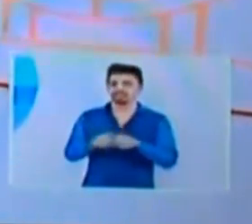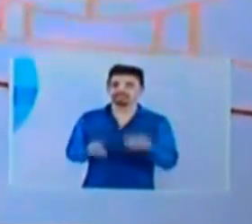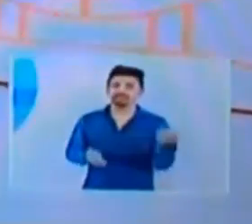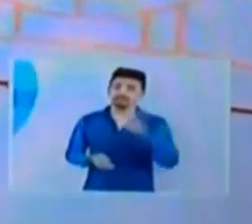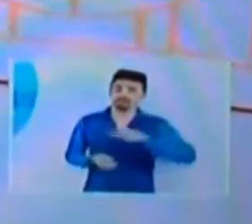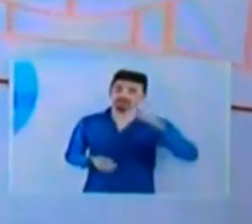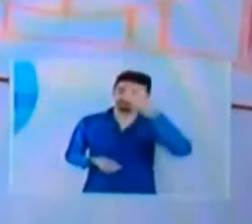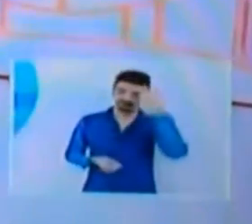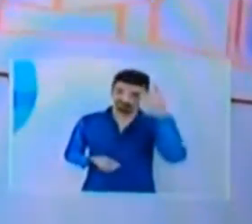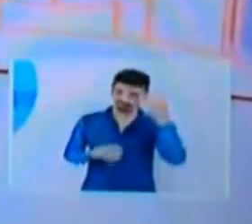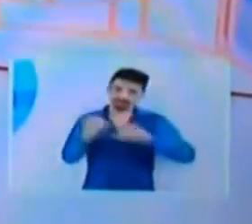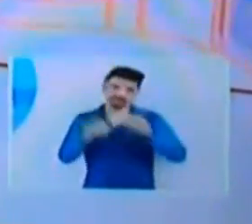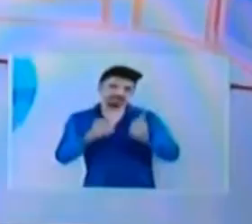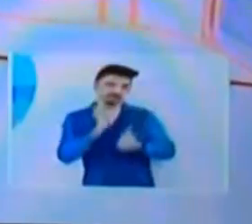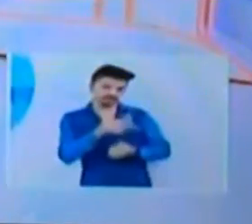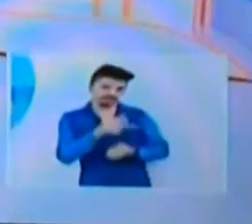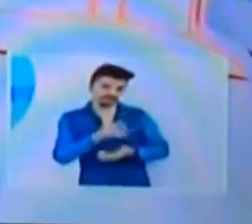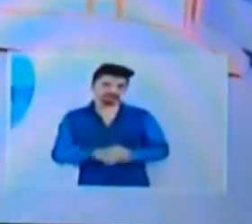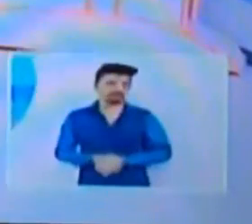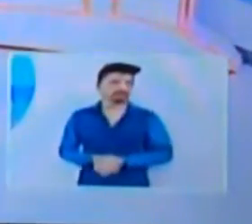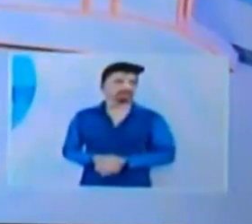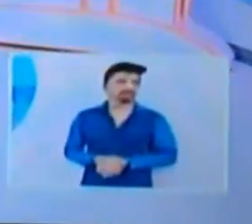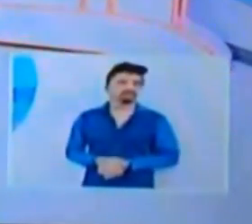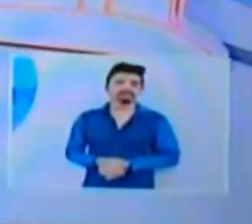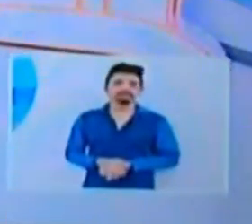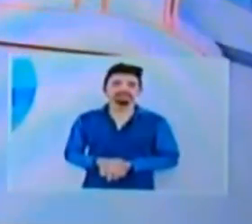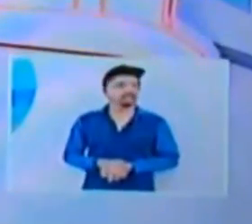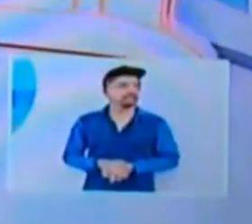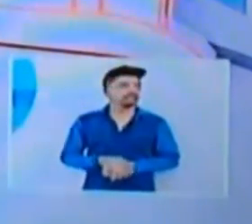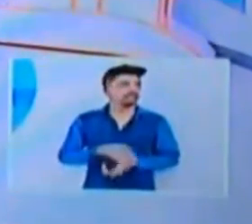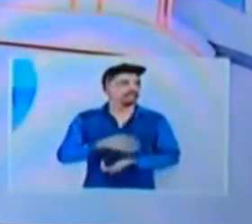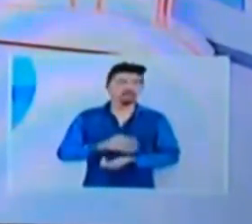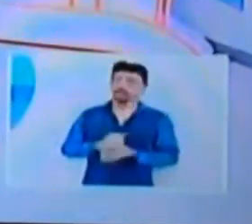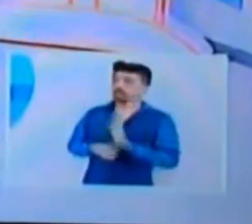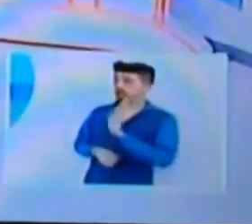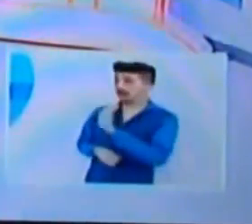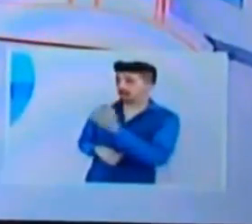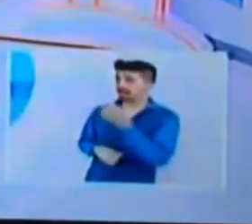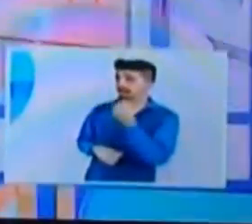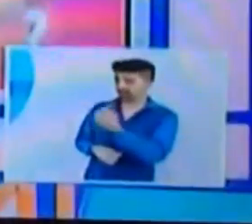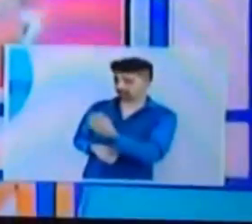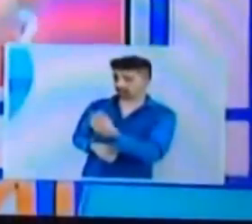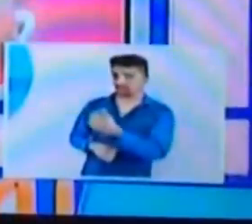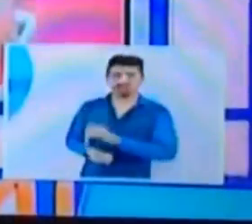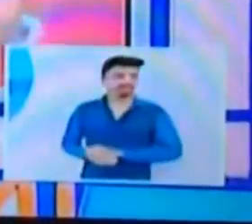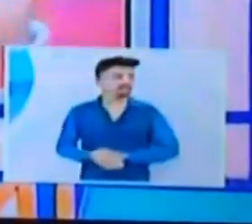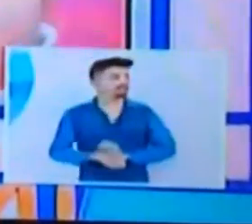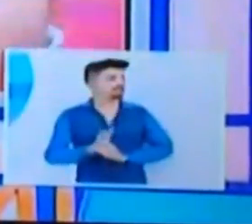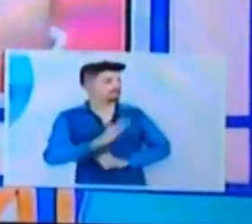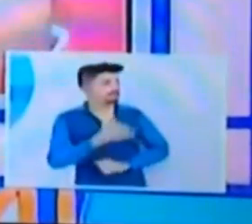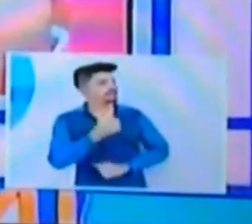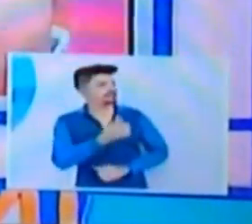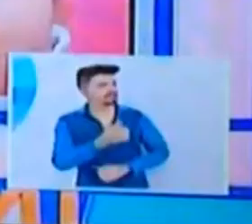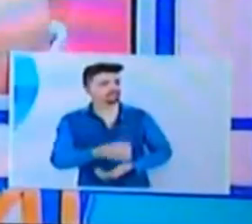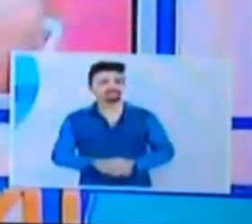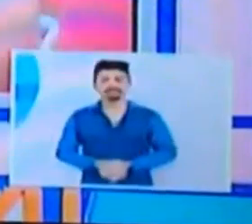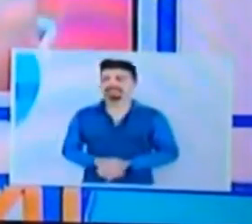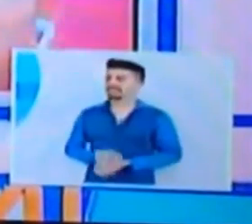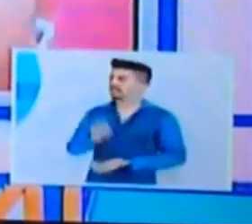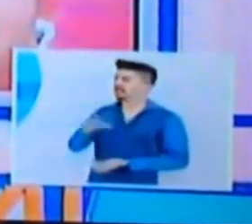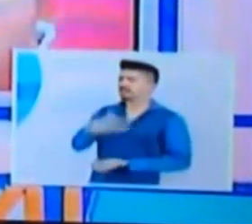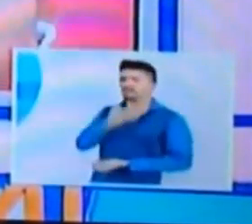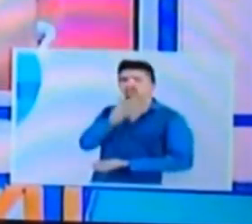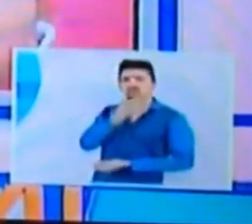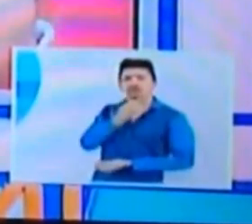brincar com a gente, tá bom? Olá. Olá. Tudo bem? Mas só um menino